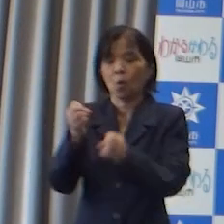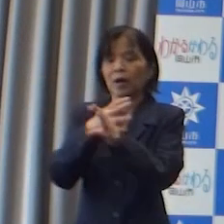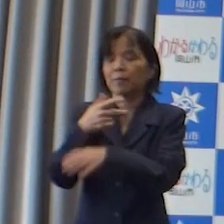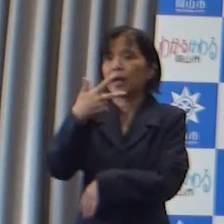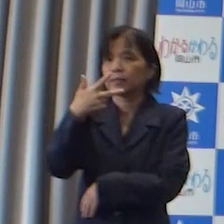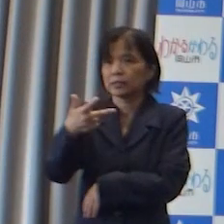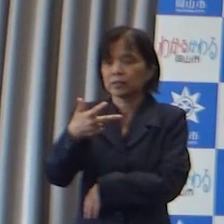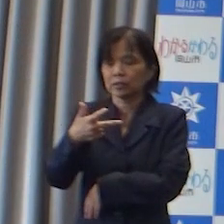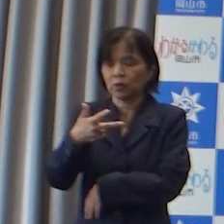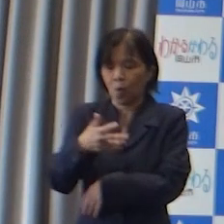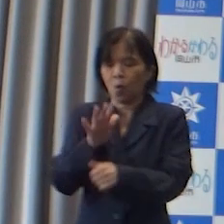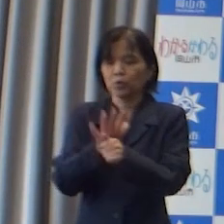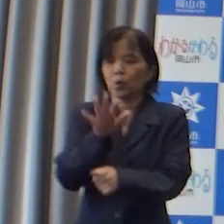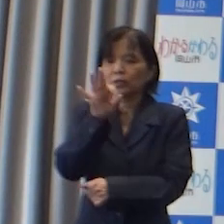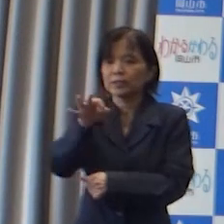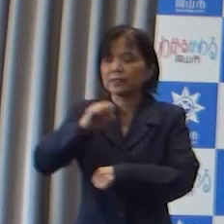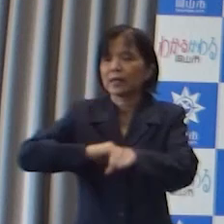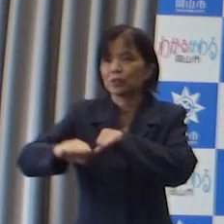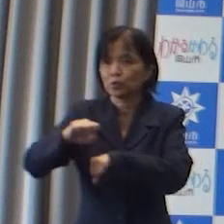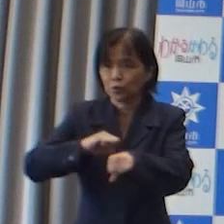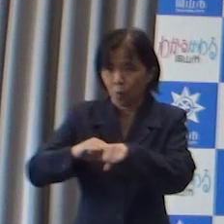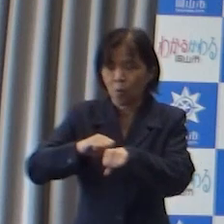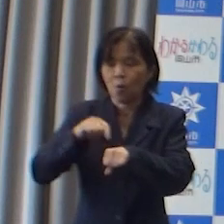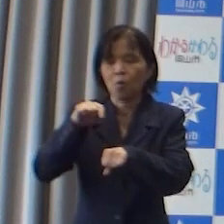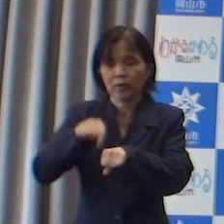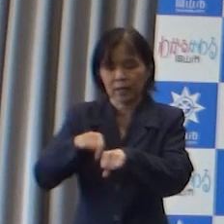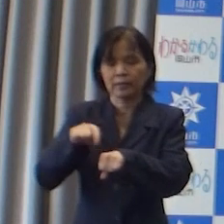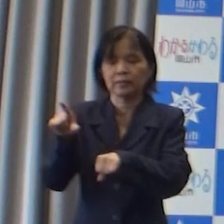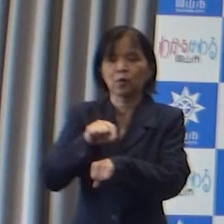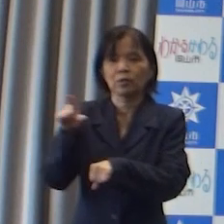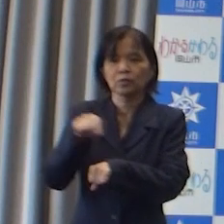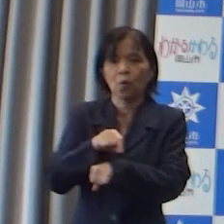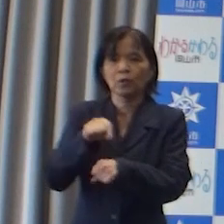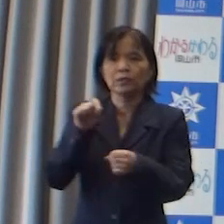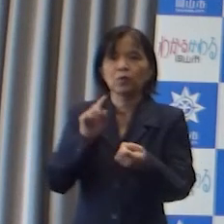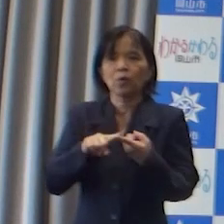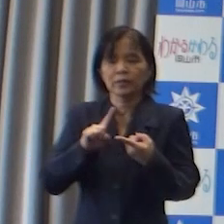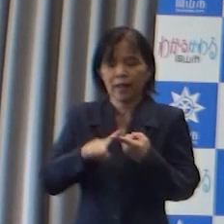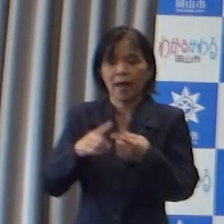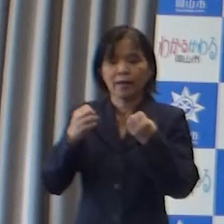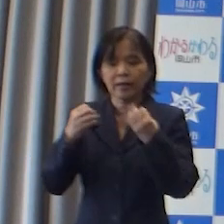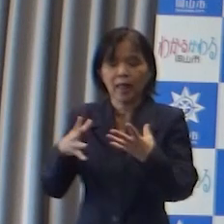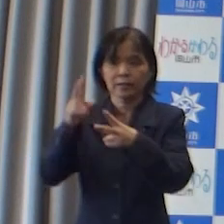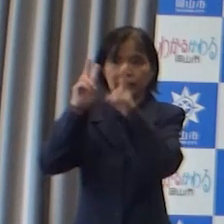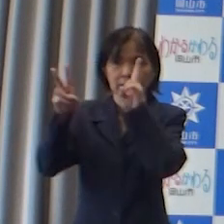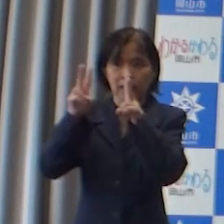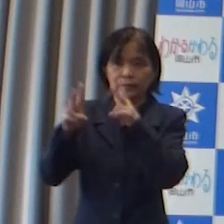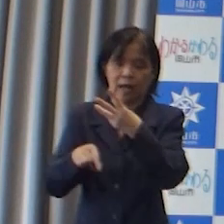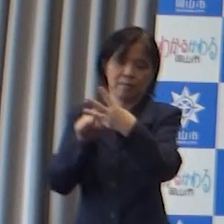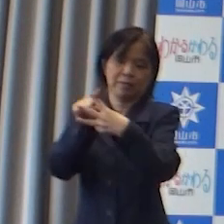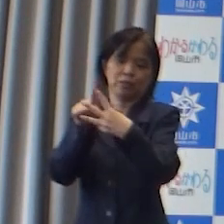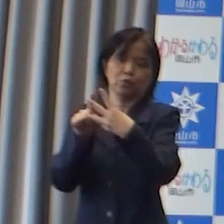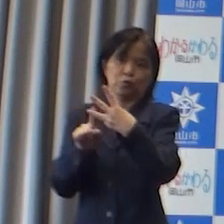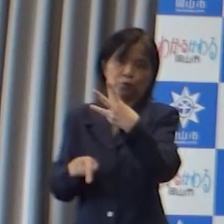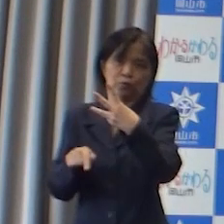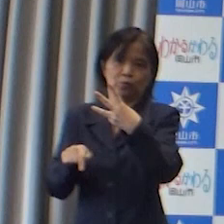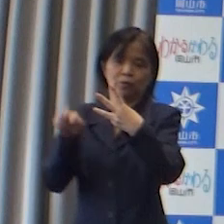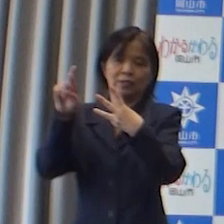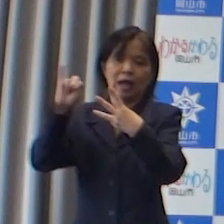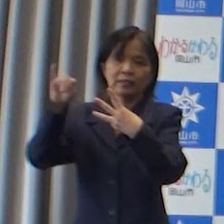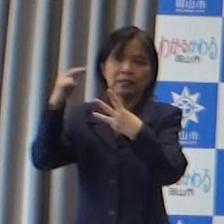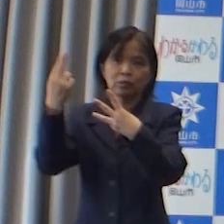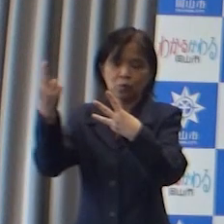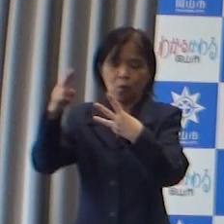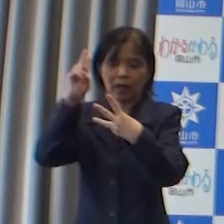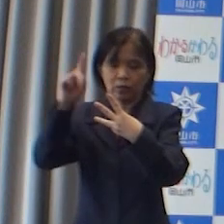度岡山市の補助金活用により新たに3件の 企業誘致が決定いたしました。ライト